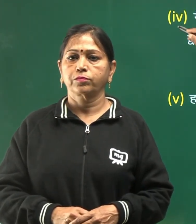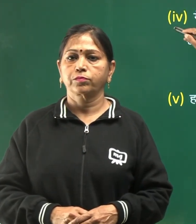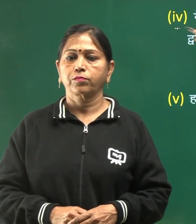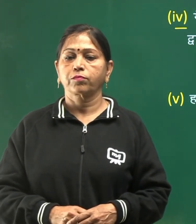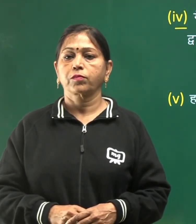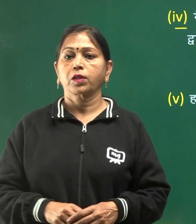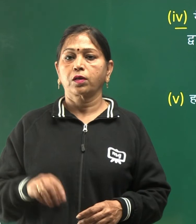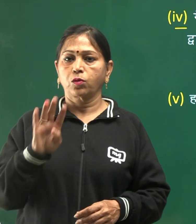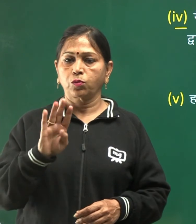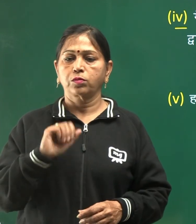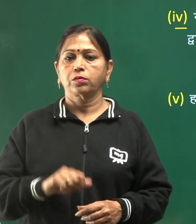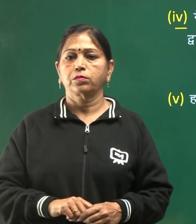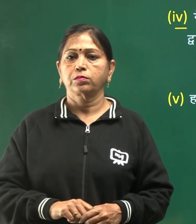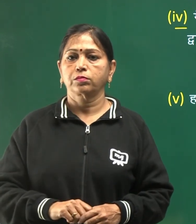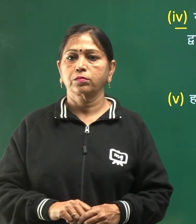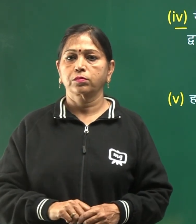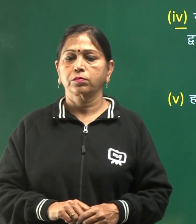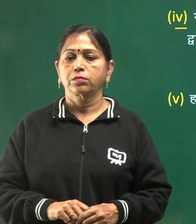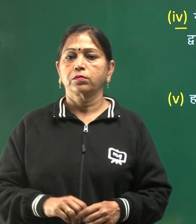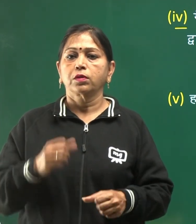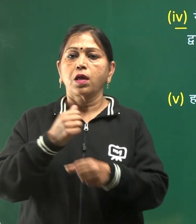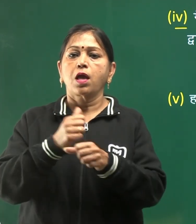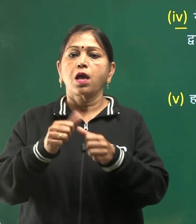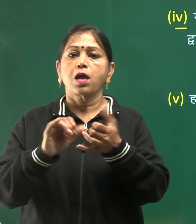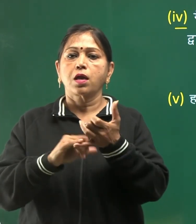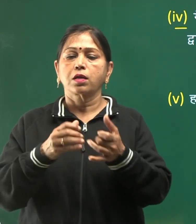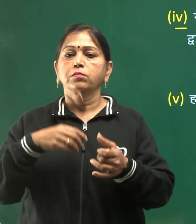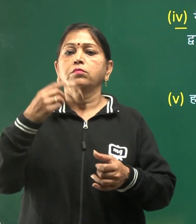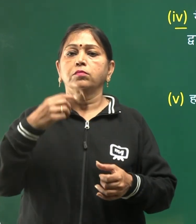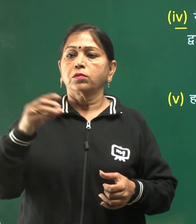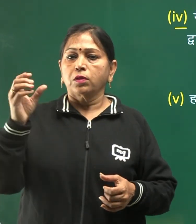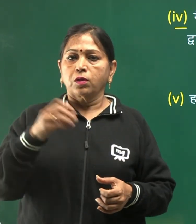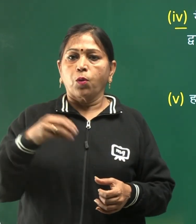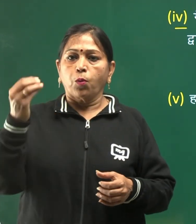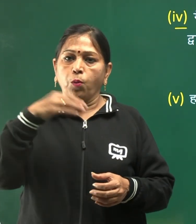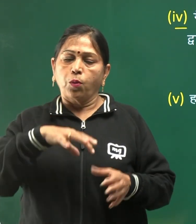4 नंबर, गैसों का संचरण